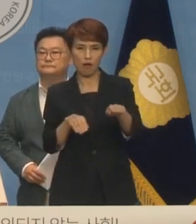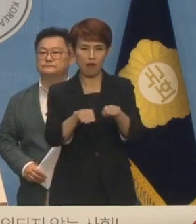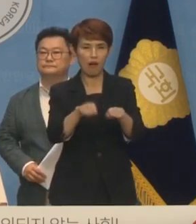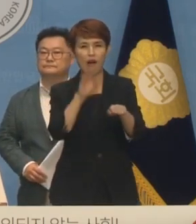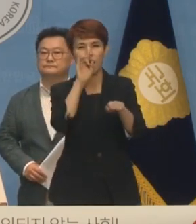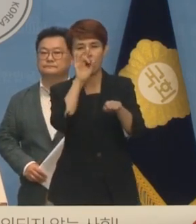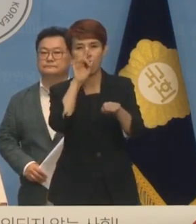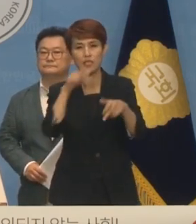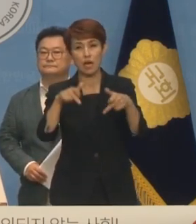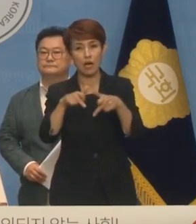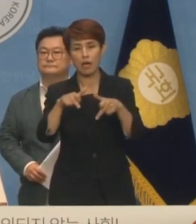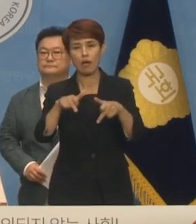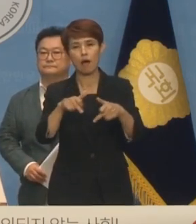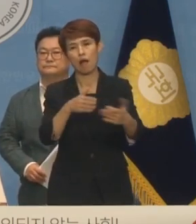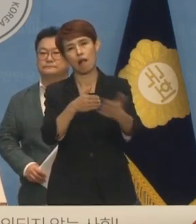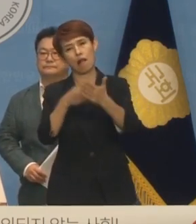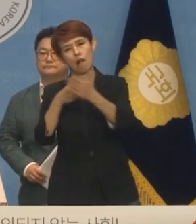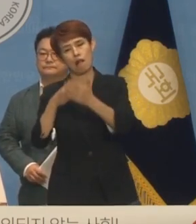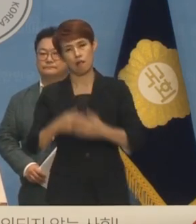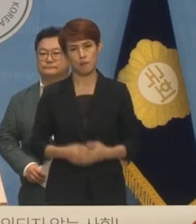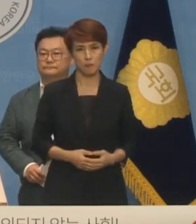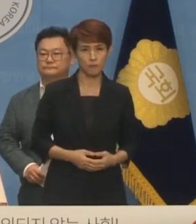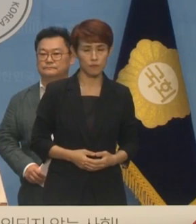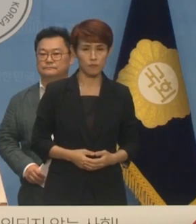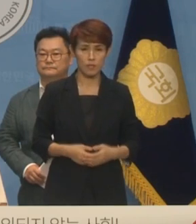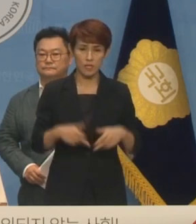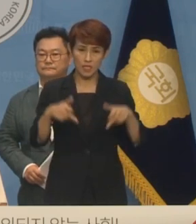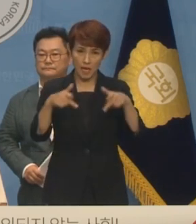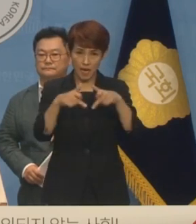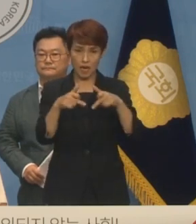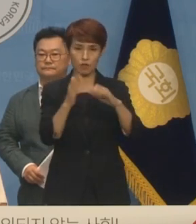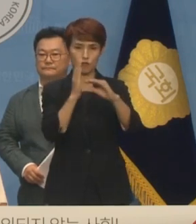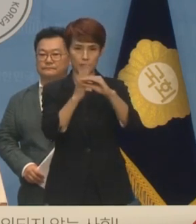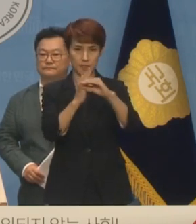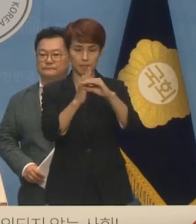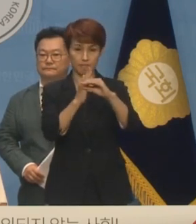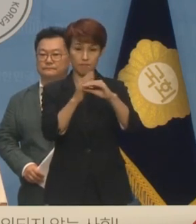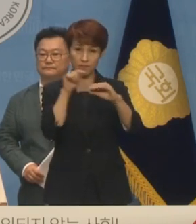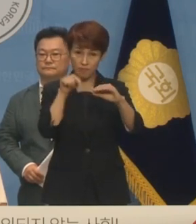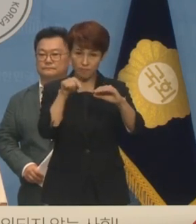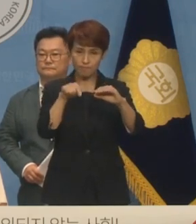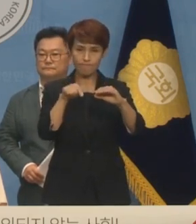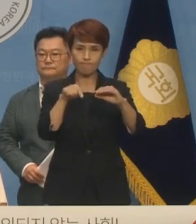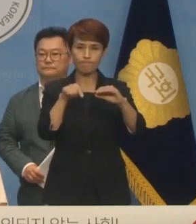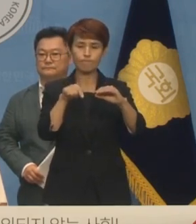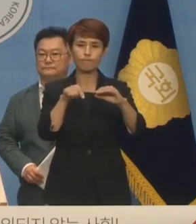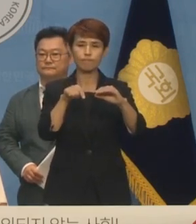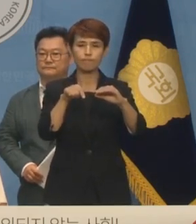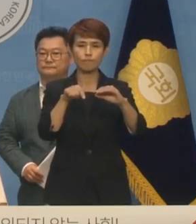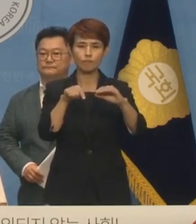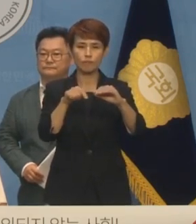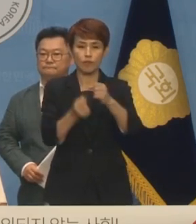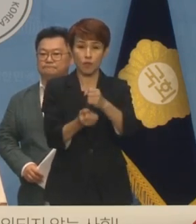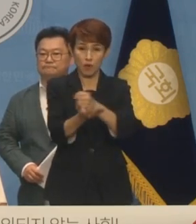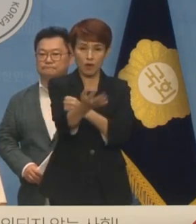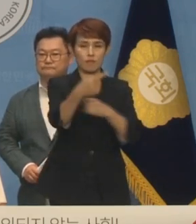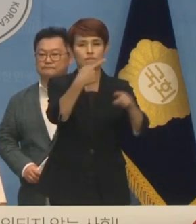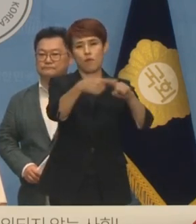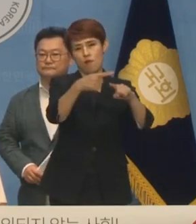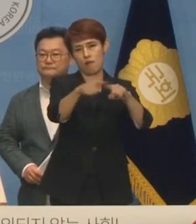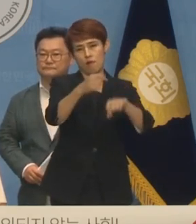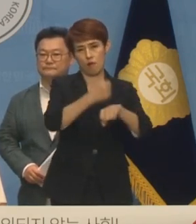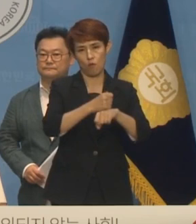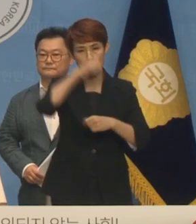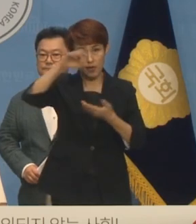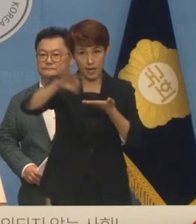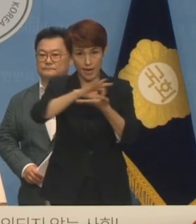이용이 굉장히 제한적입니다. 장애 주류화는 이러한 정책들의 장애를 고려한 영향평가를 진행하고